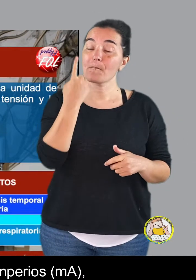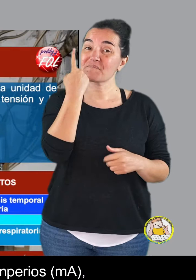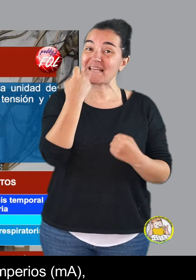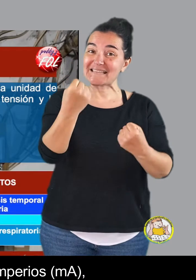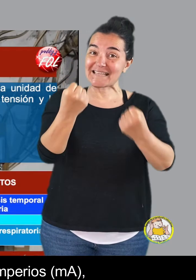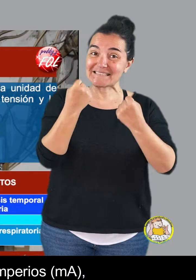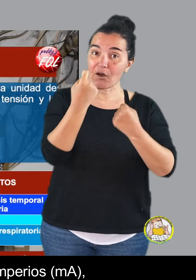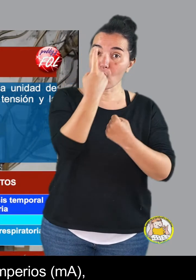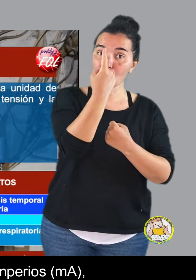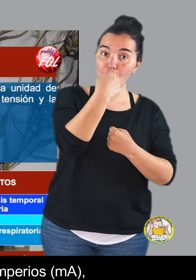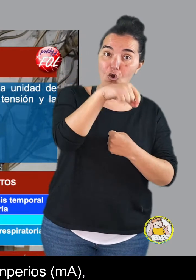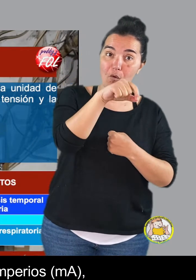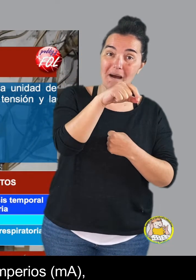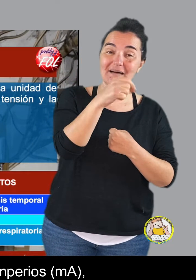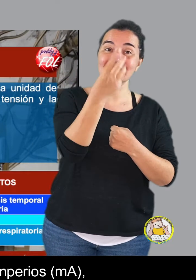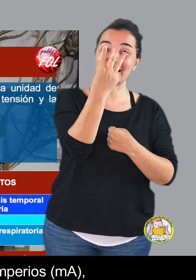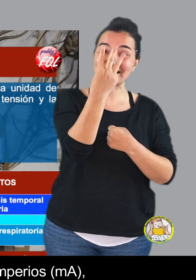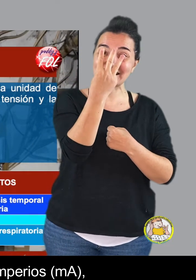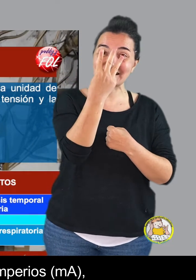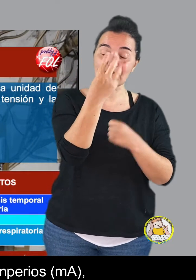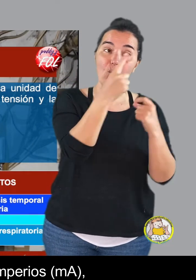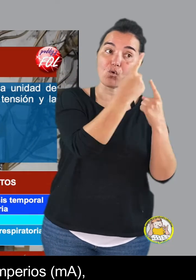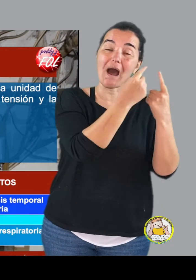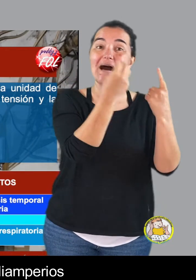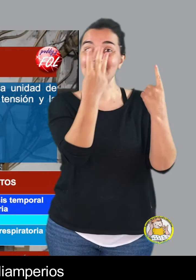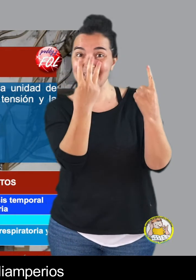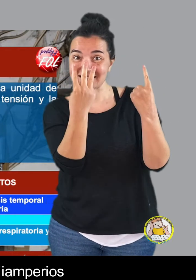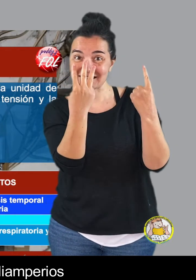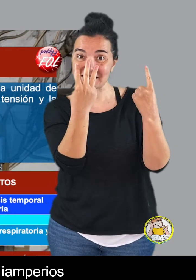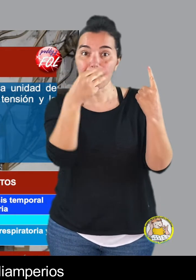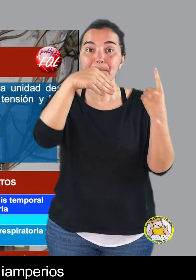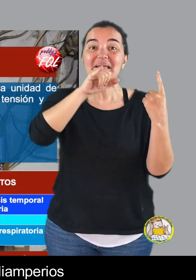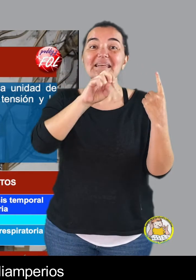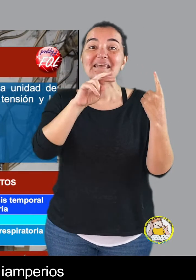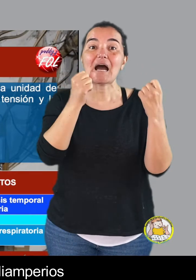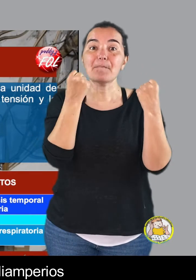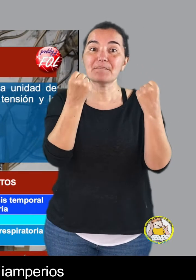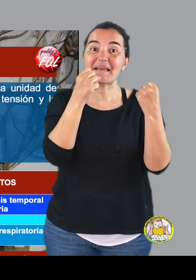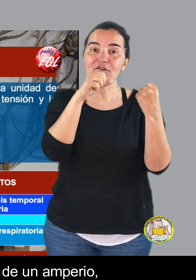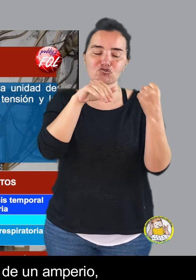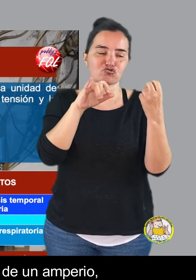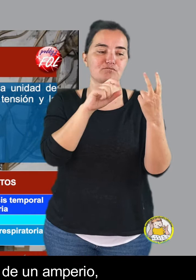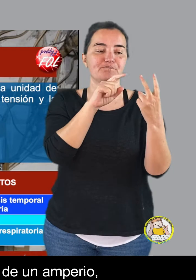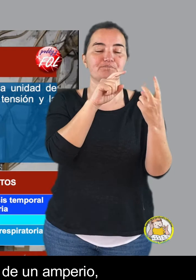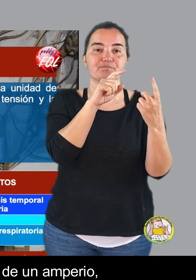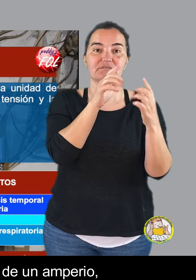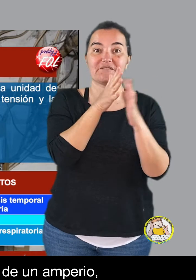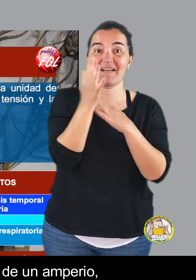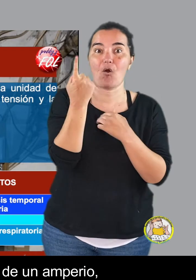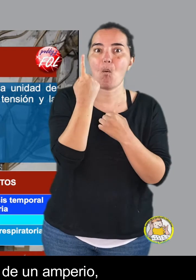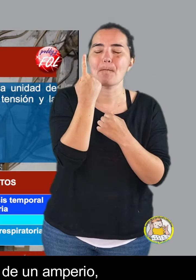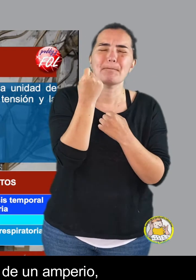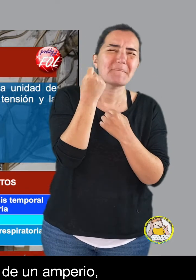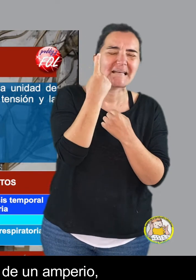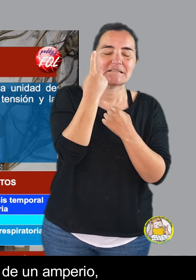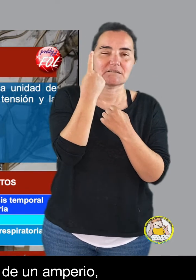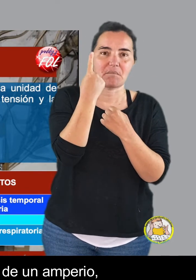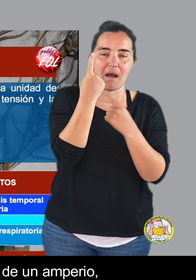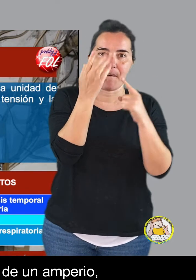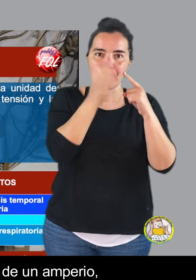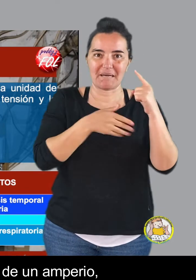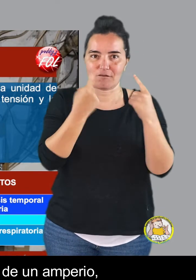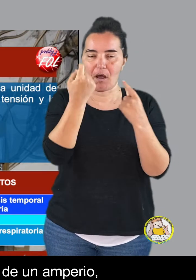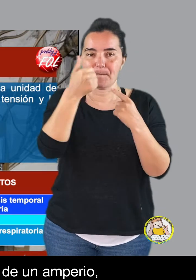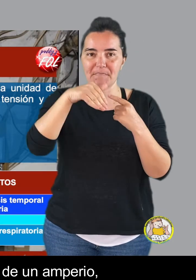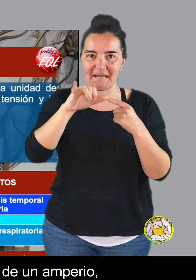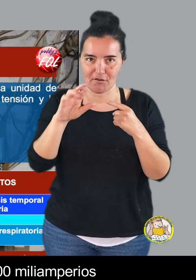Con una intensidad de 1 a 3 miliamperios, ojo, estamos hablando de miliamperios, un miliamperio es la milésima